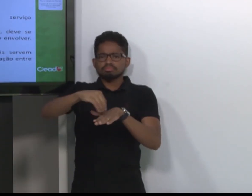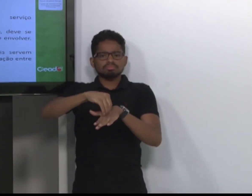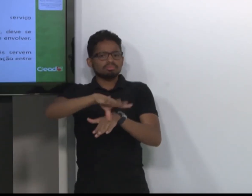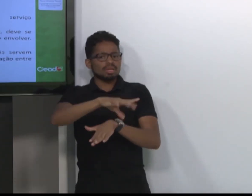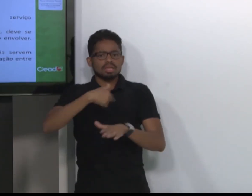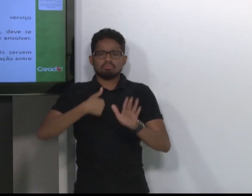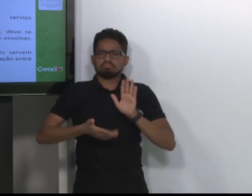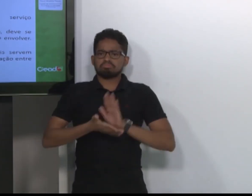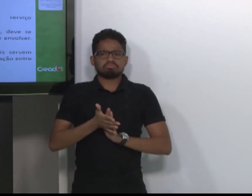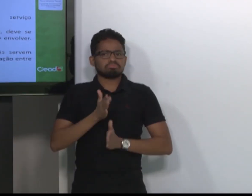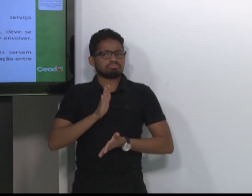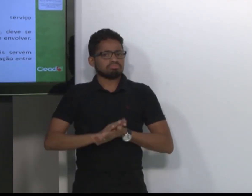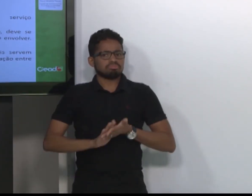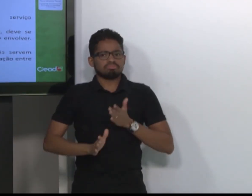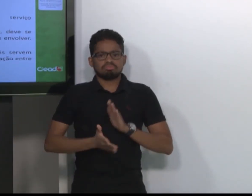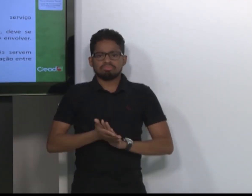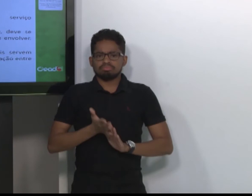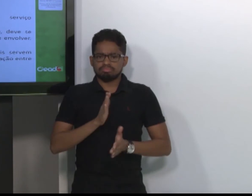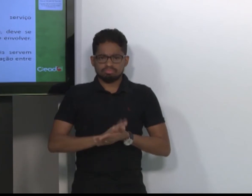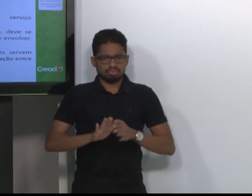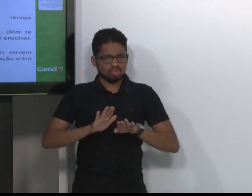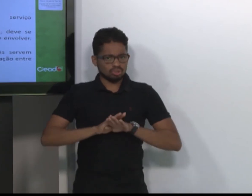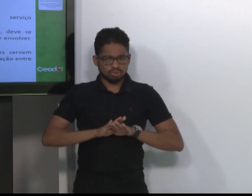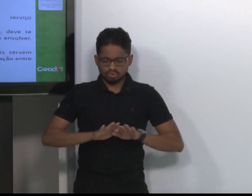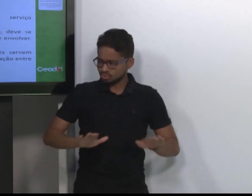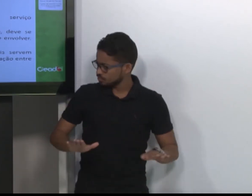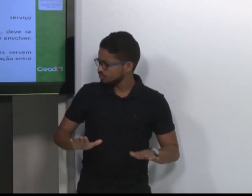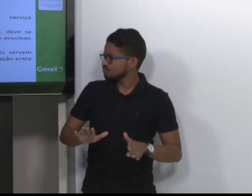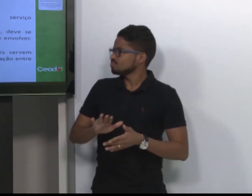Não se responsabiliza por essa informação. Mas pensem,